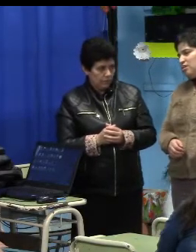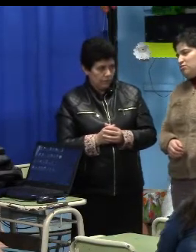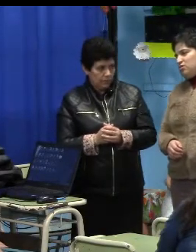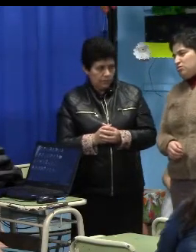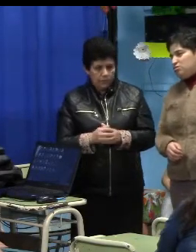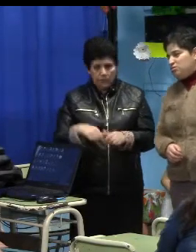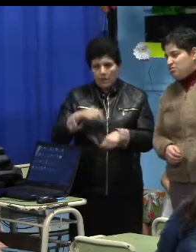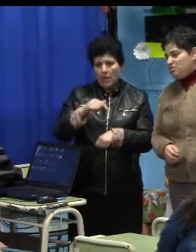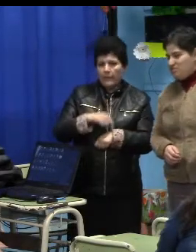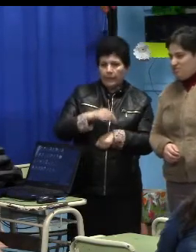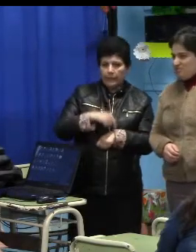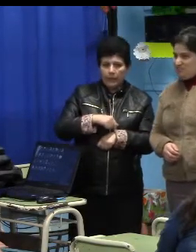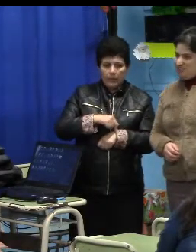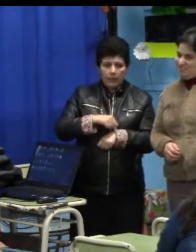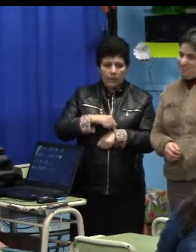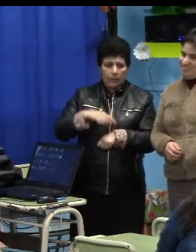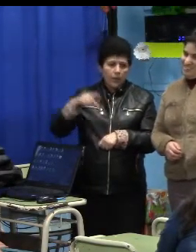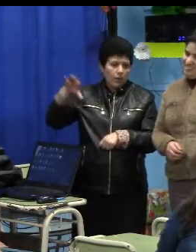los audios.